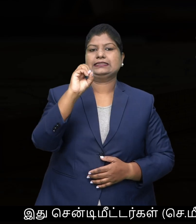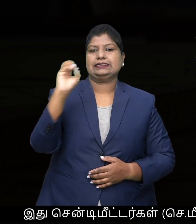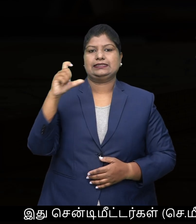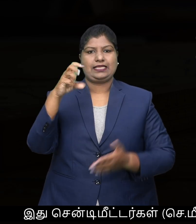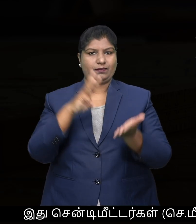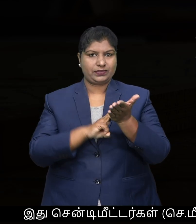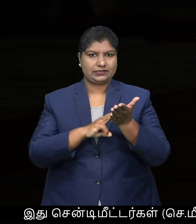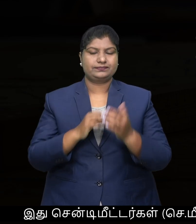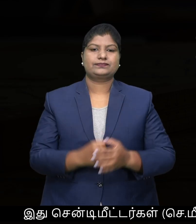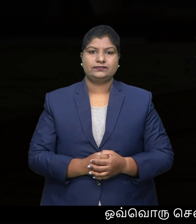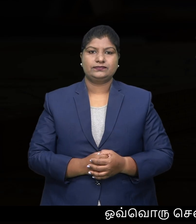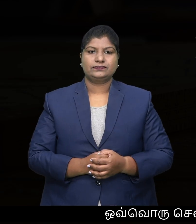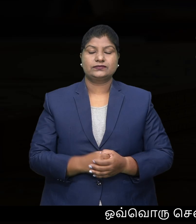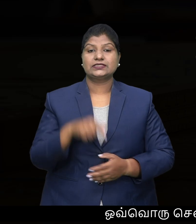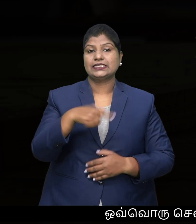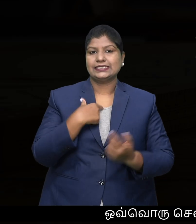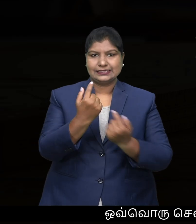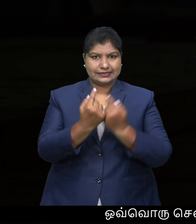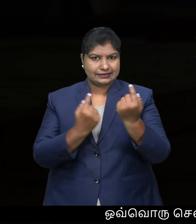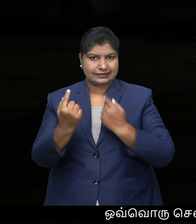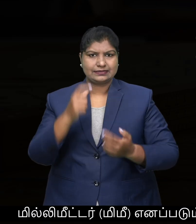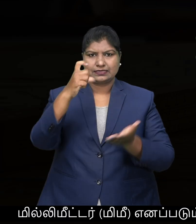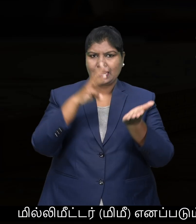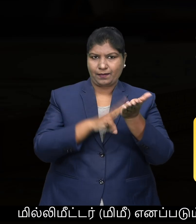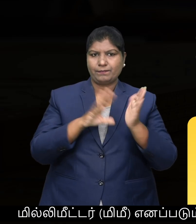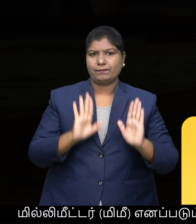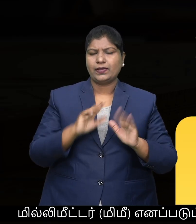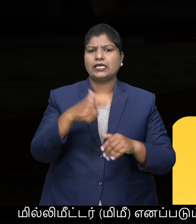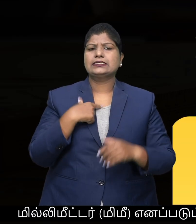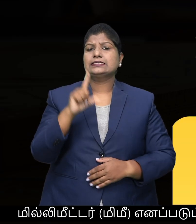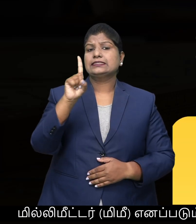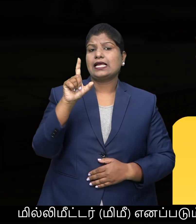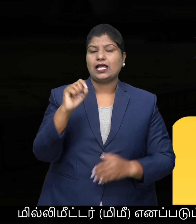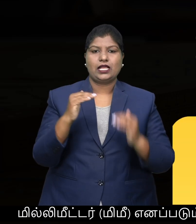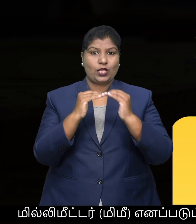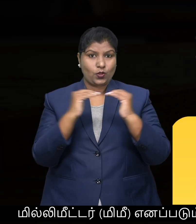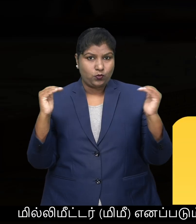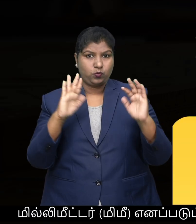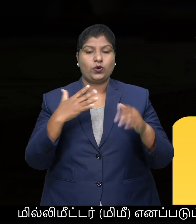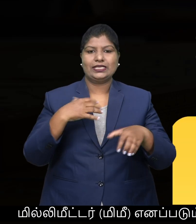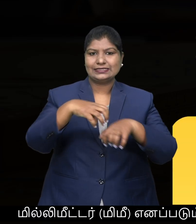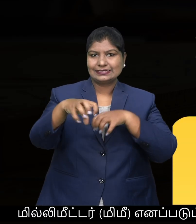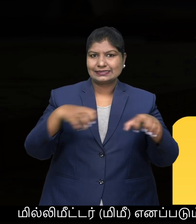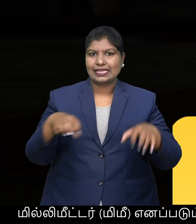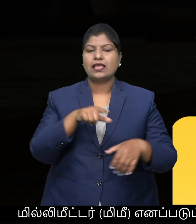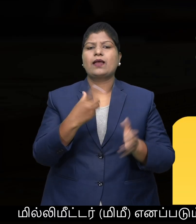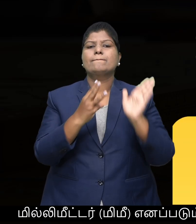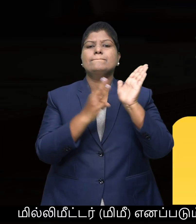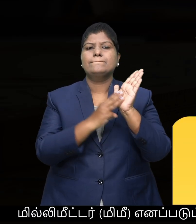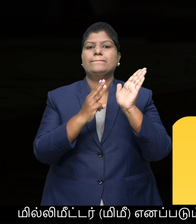100 சென்டிமீட்டர். ஒவ்வொரு சென்டிமீட்டருக்கும் மில்லிமீட்டர், அதாவது மீ எனப்படும் 10